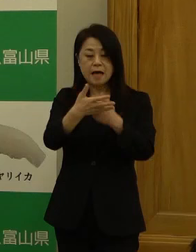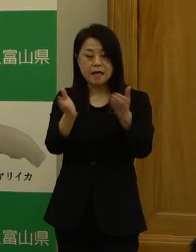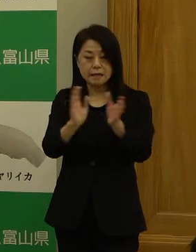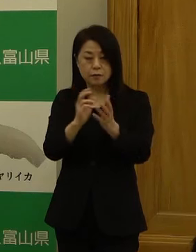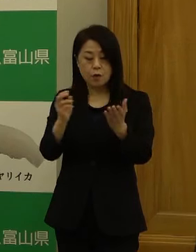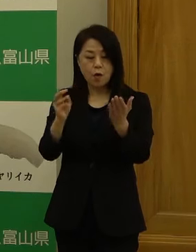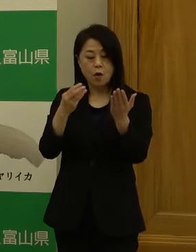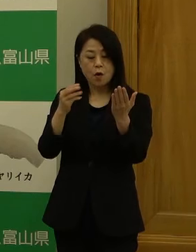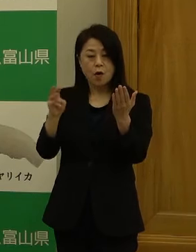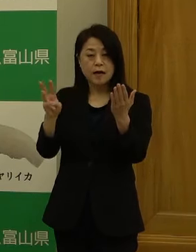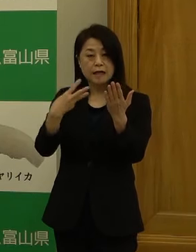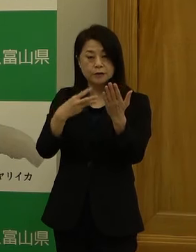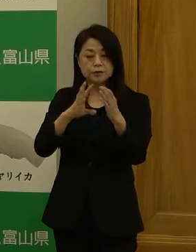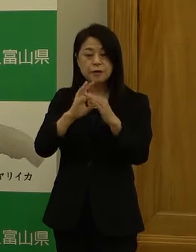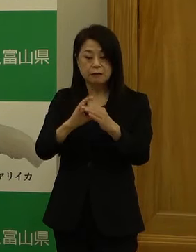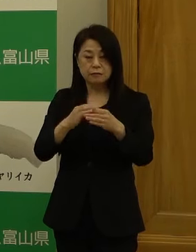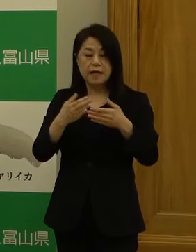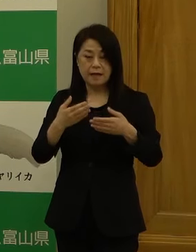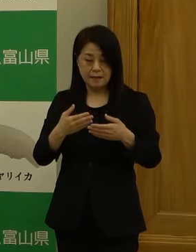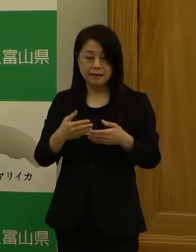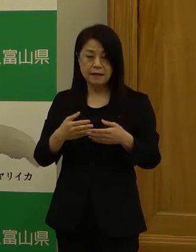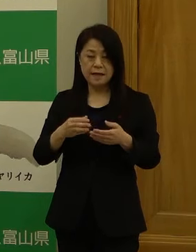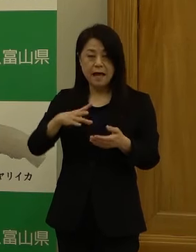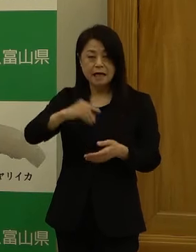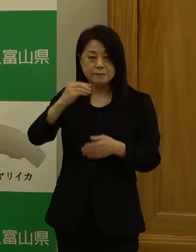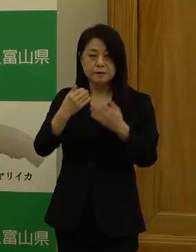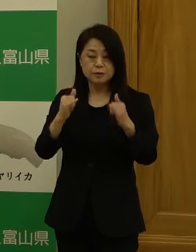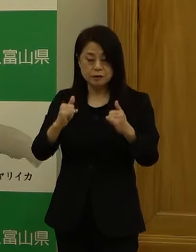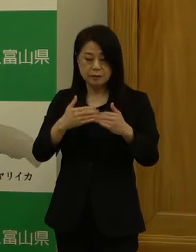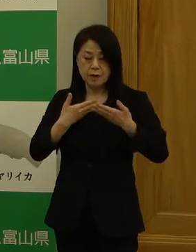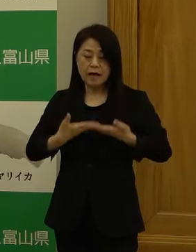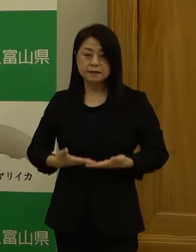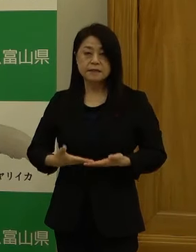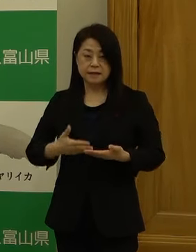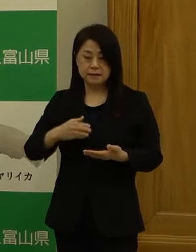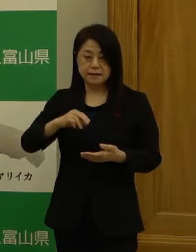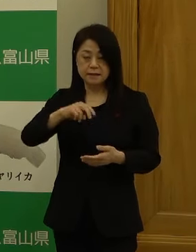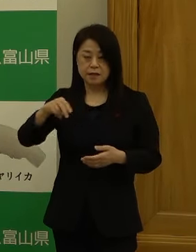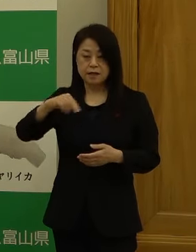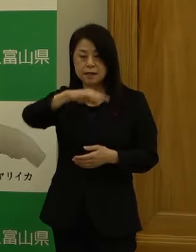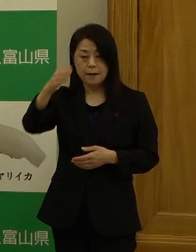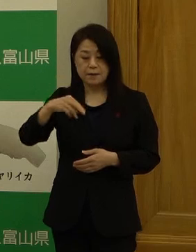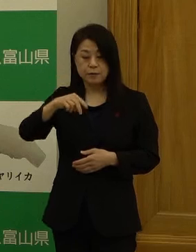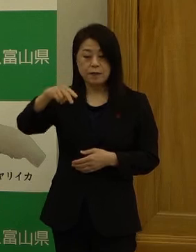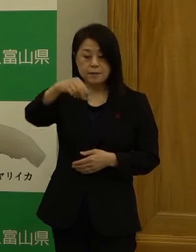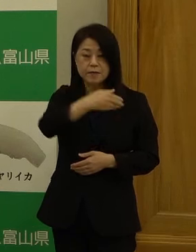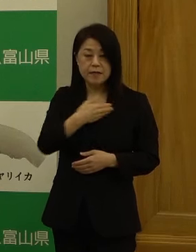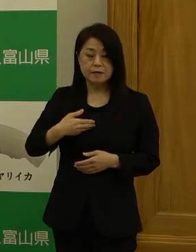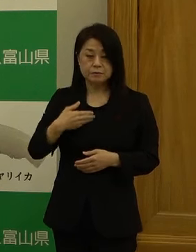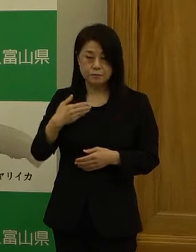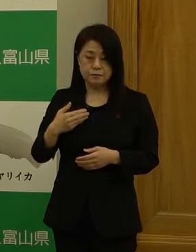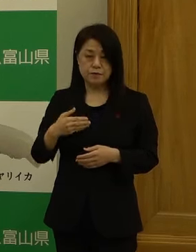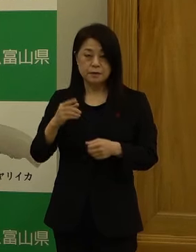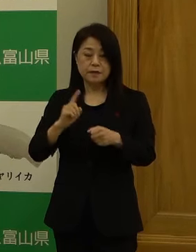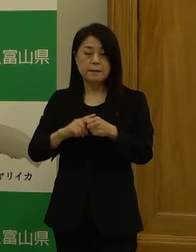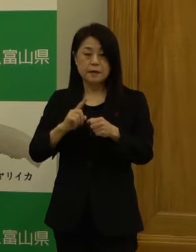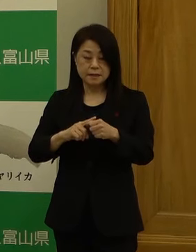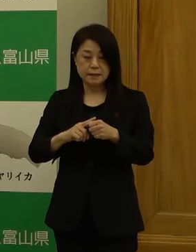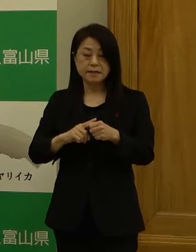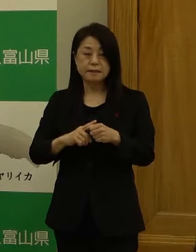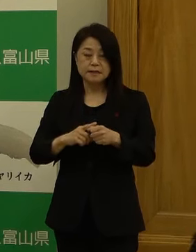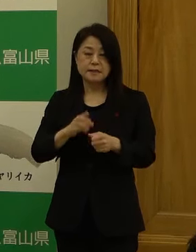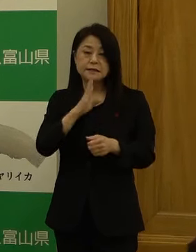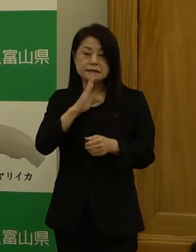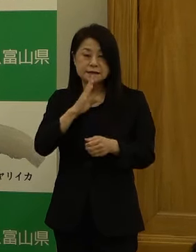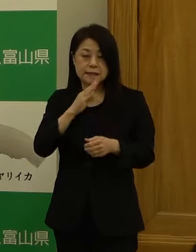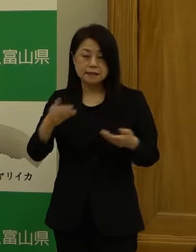初心者の方でも安全に立山登山をしていただけるように、職員が実際に立山登山をしながらポイントを分かりや